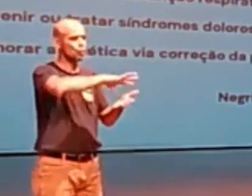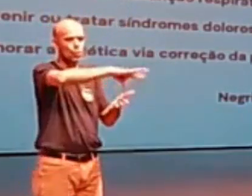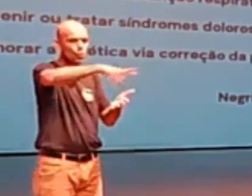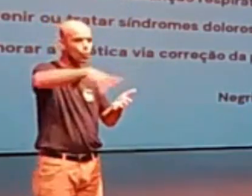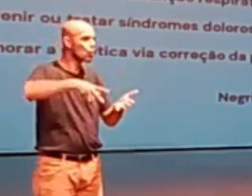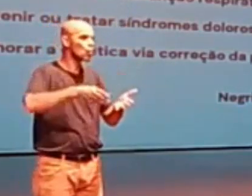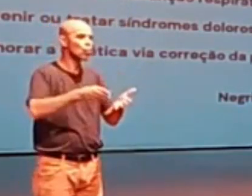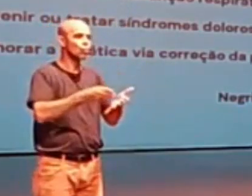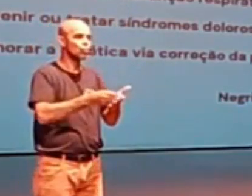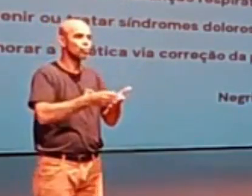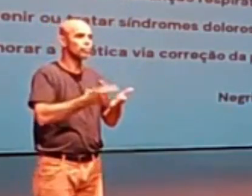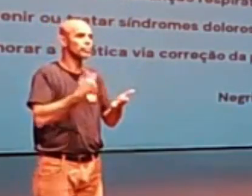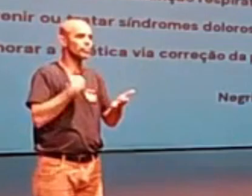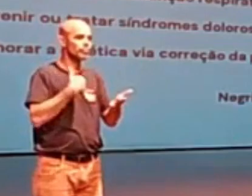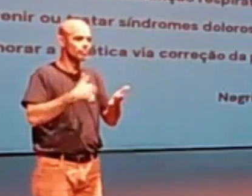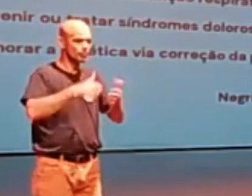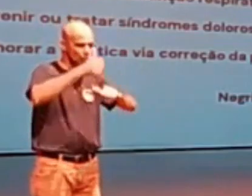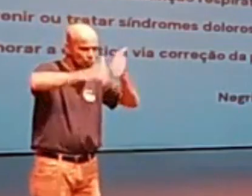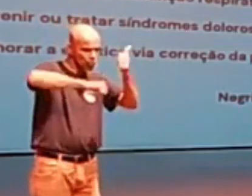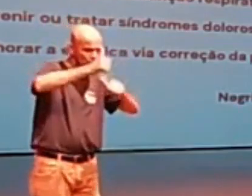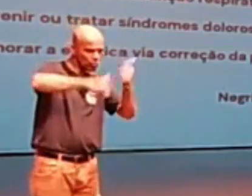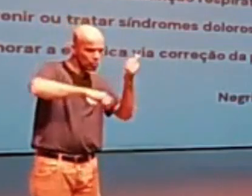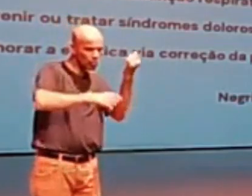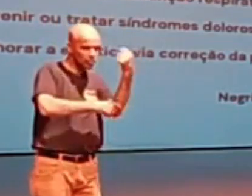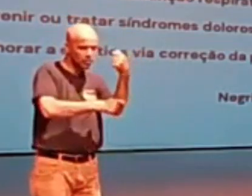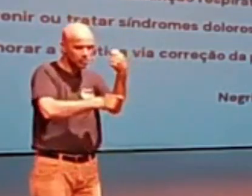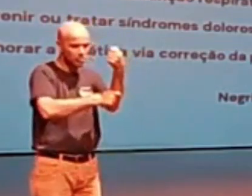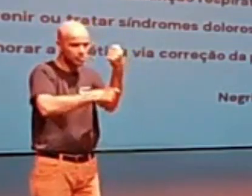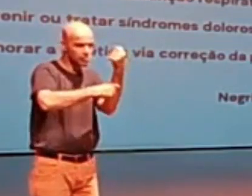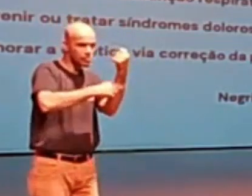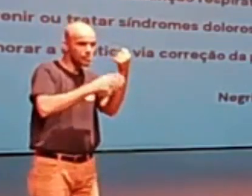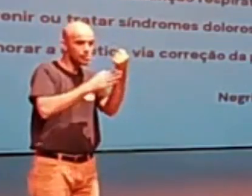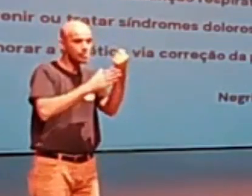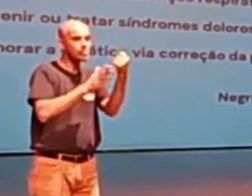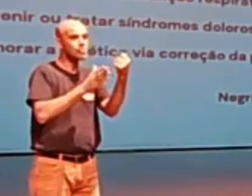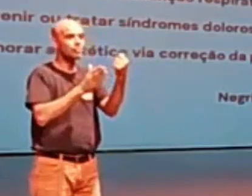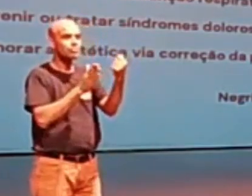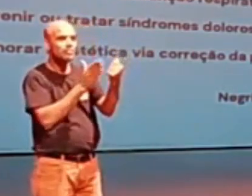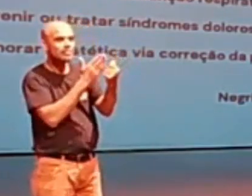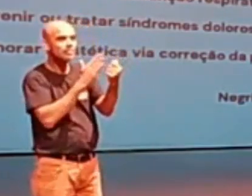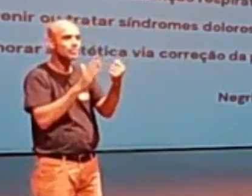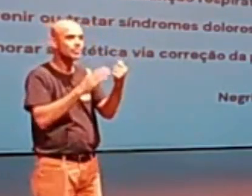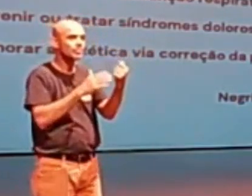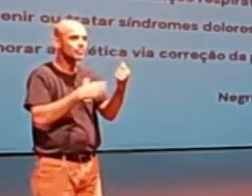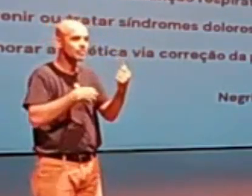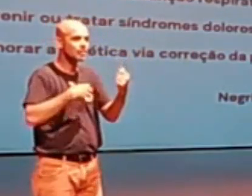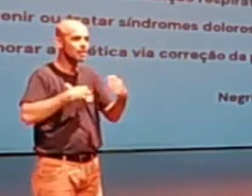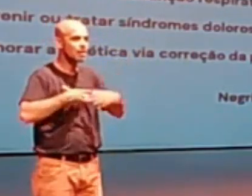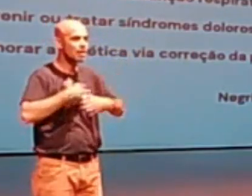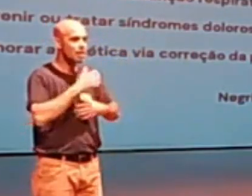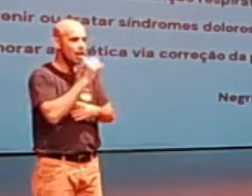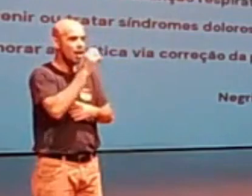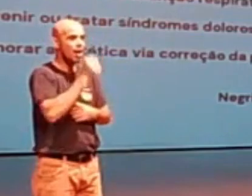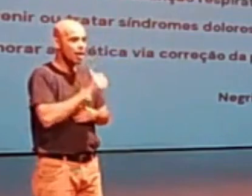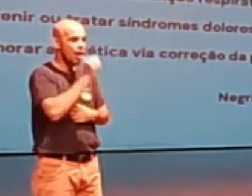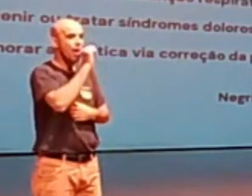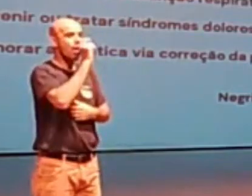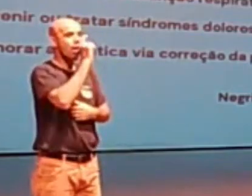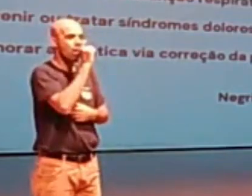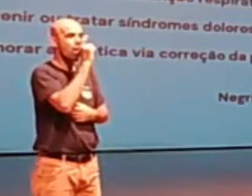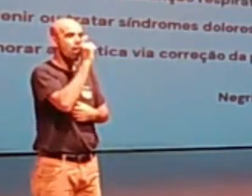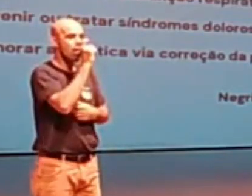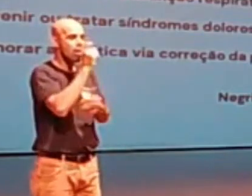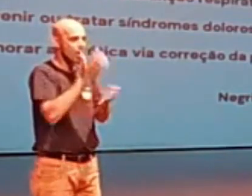faz espirometria nesses pacientes, eles têm no máximo uma restrição paciente de asma leve a moderada. Então, nada de